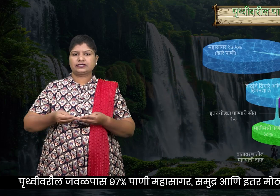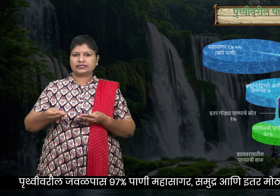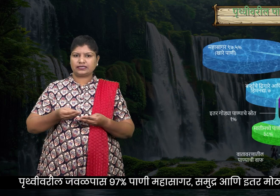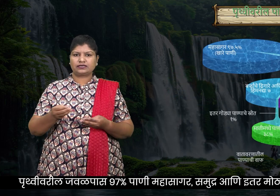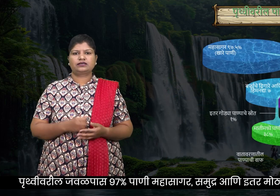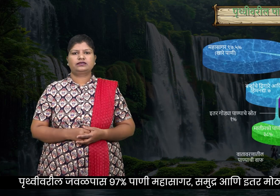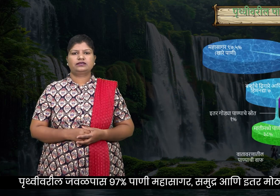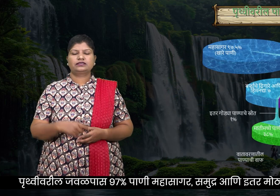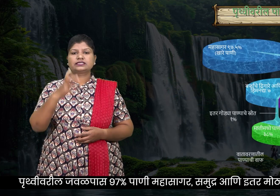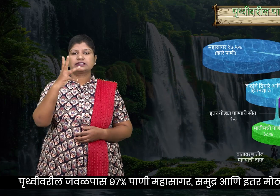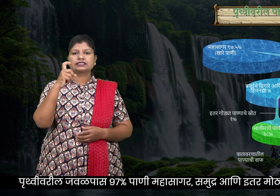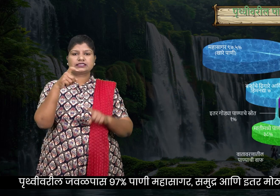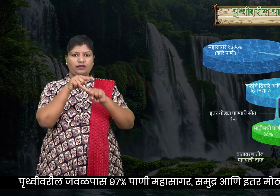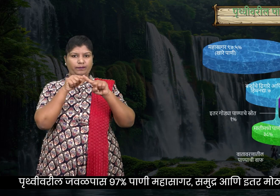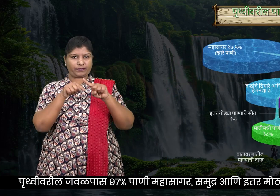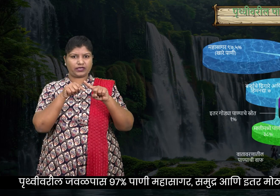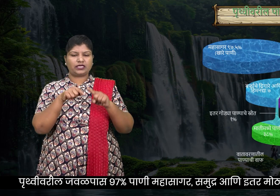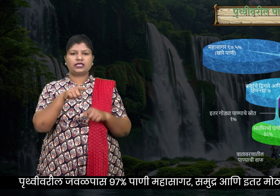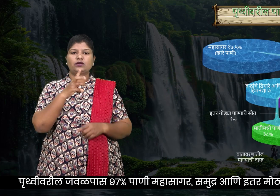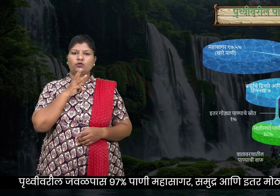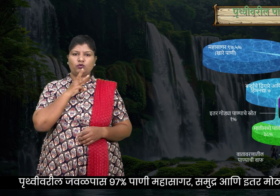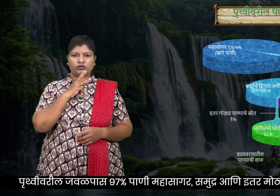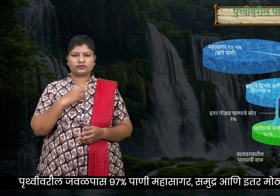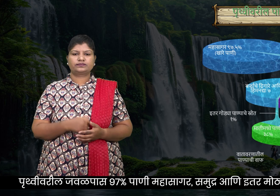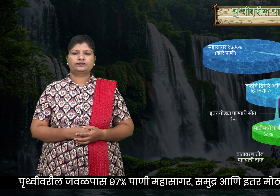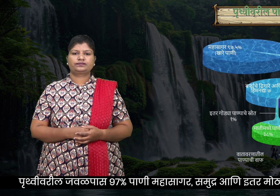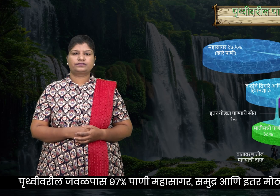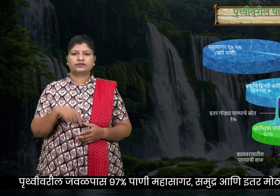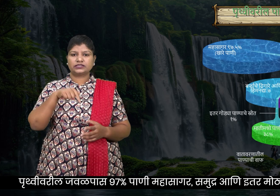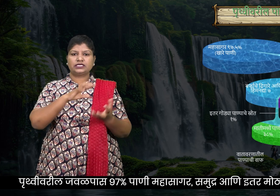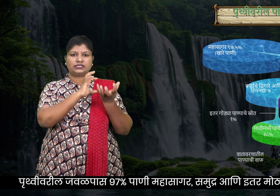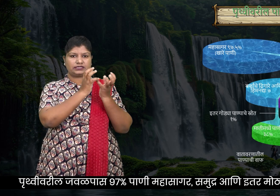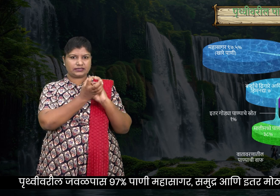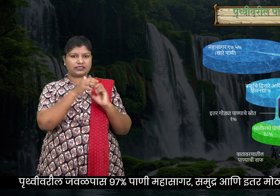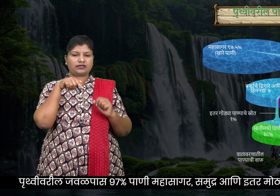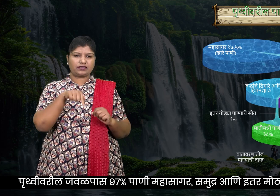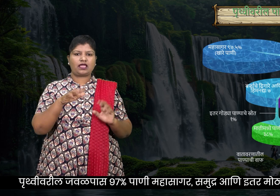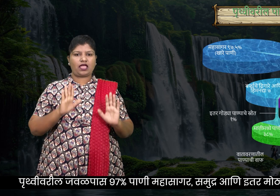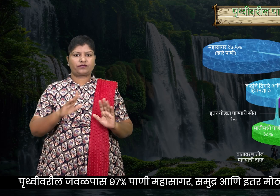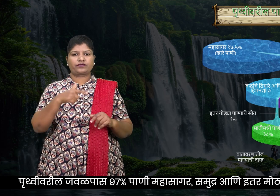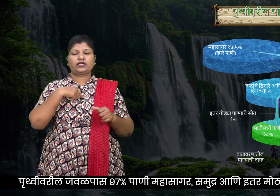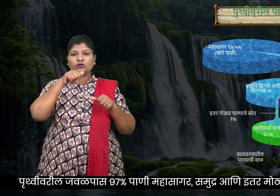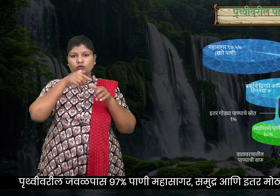पृथ्वीवरील जवळपास 97% पाणी महासागर, समुद्र आणि इतर मोठ्या जलसाठ्यांमध्ये आहे.